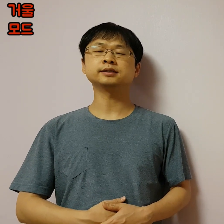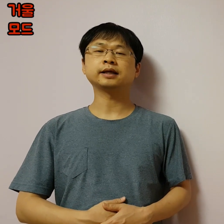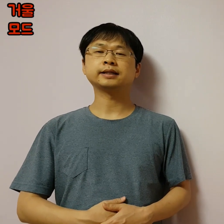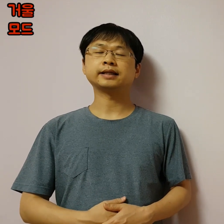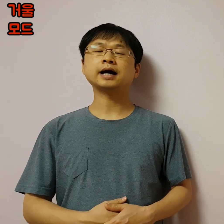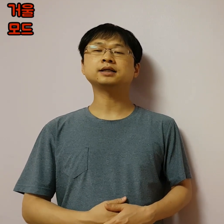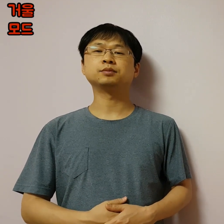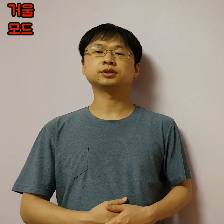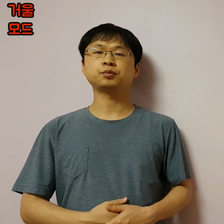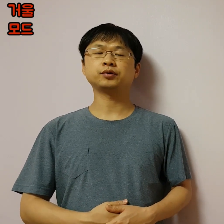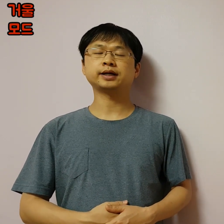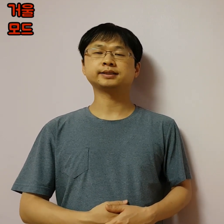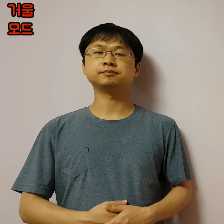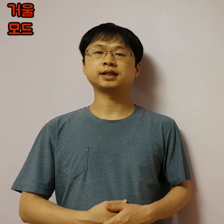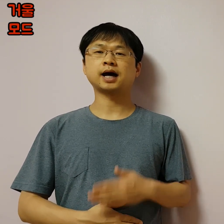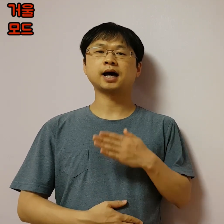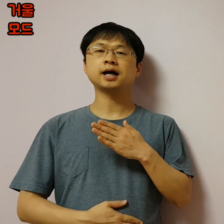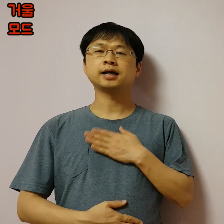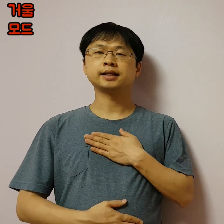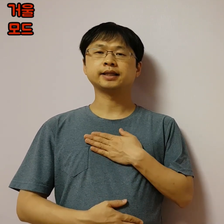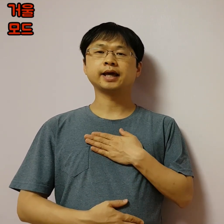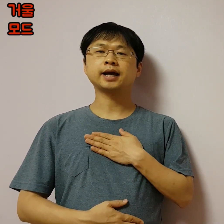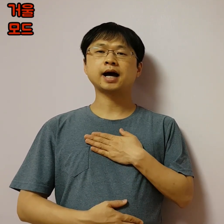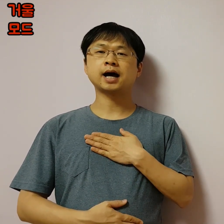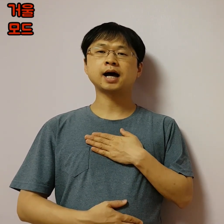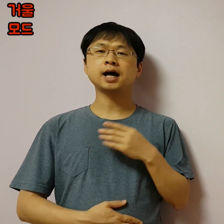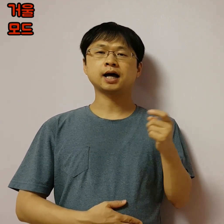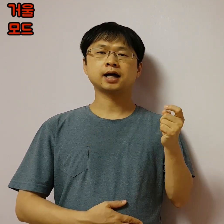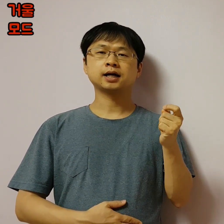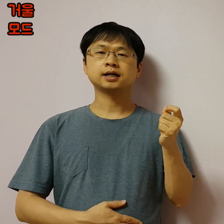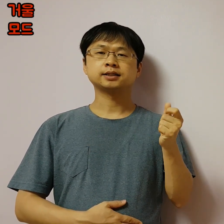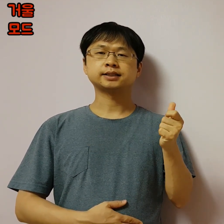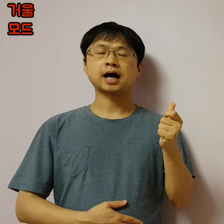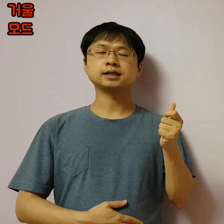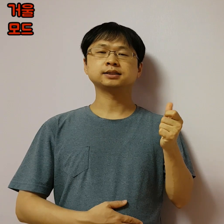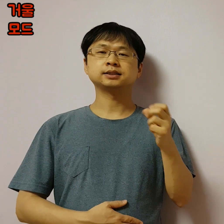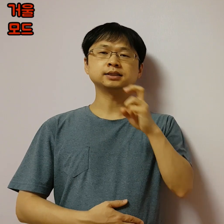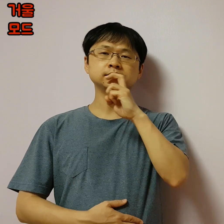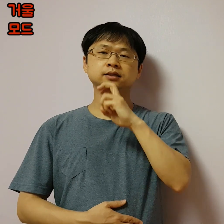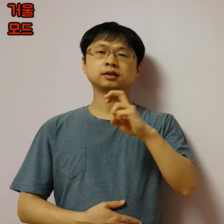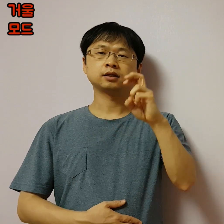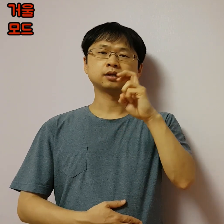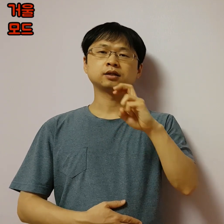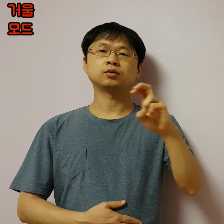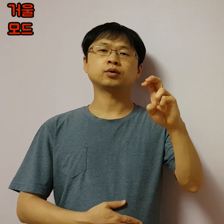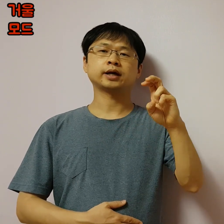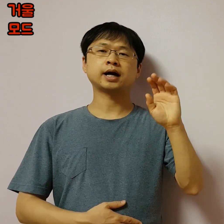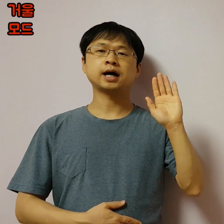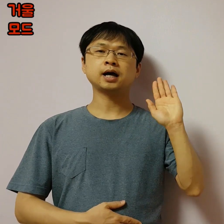수어에서는 나를 먼저 표현하였습니다. 내가 작은 노래가